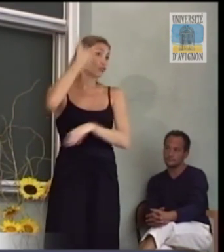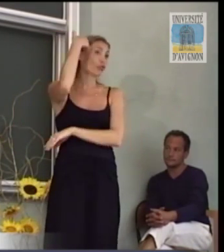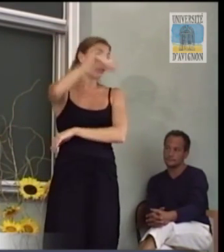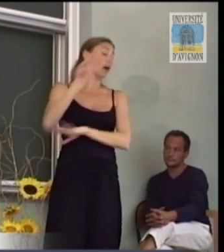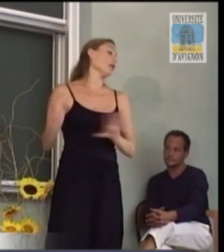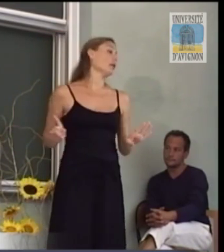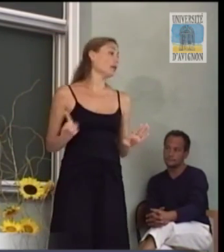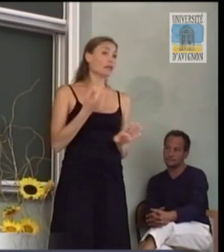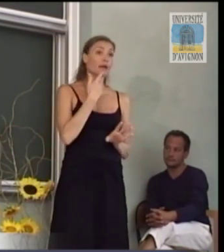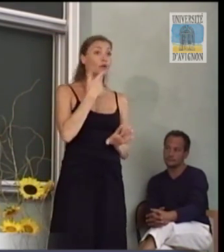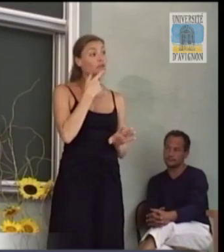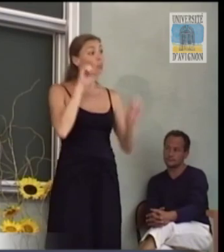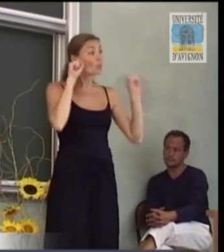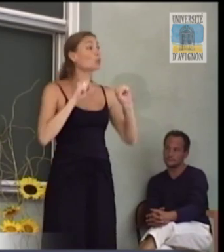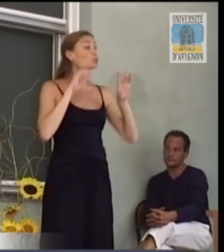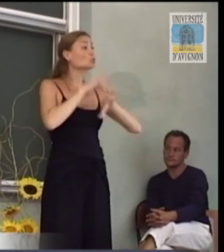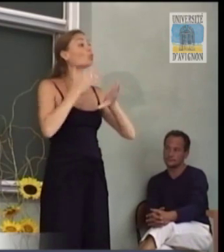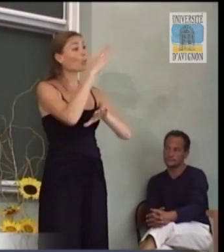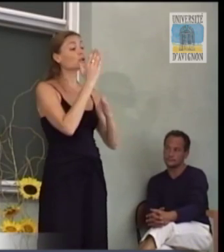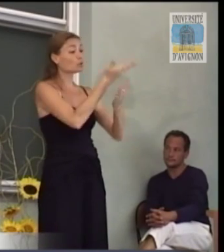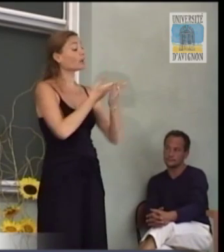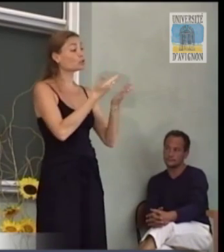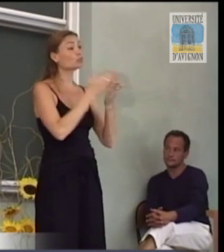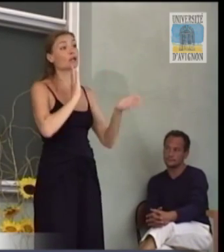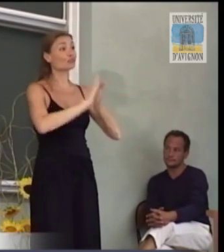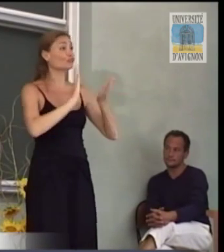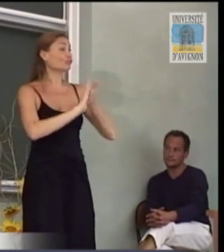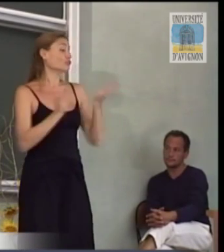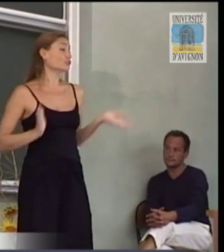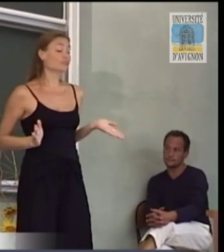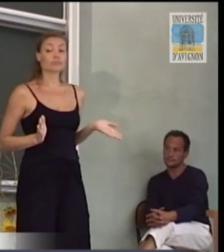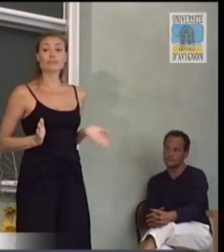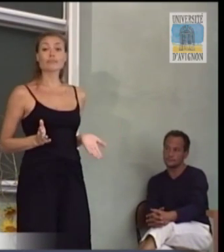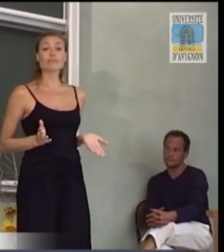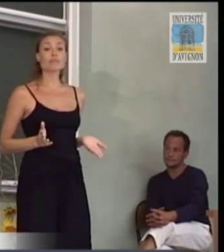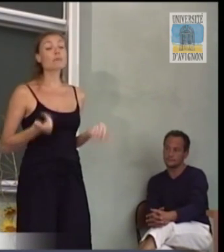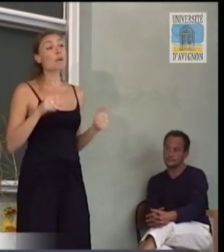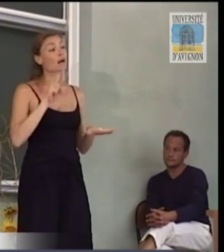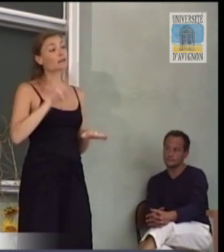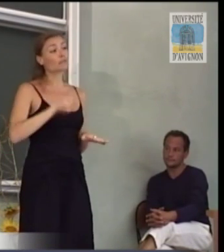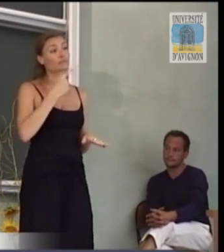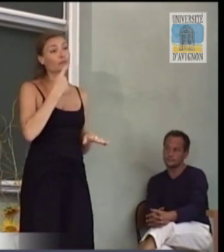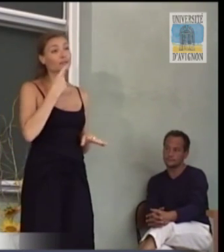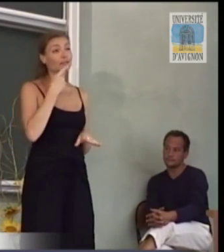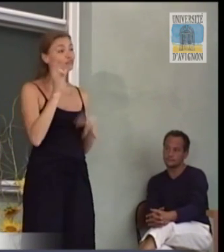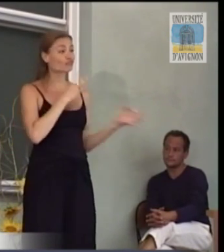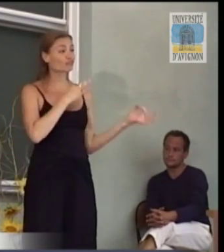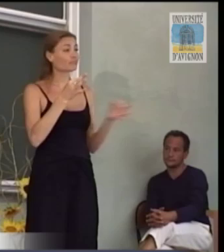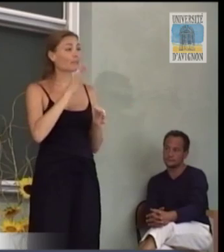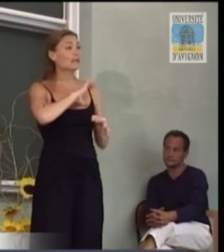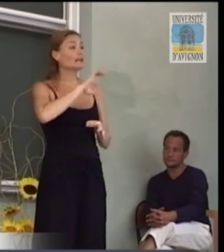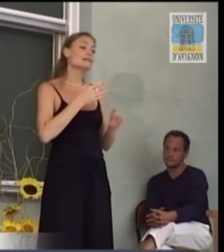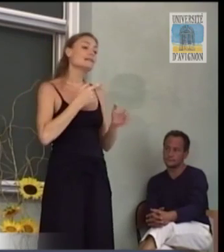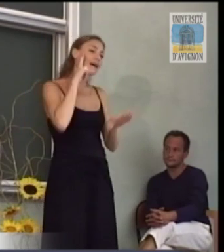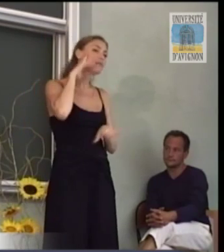comme difficulté. Et pourtant, là, ils ne semblaient pas effrayés pour les accueillir. Donc voilà, en permanence, on leur donne comme ça des repères en disant « Vous